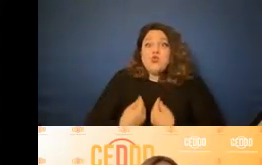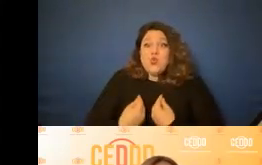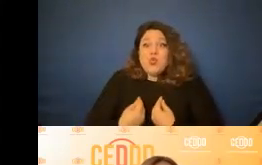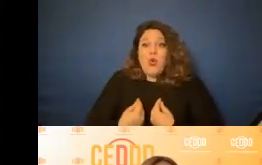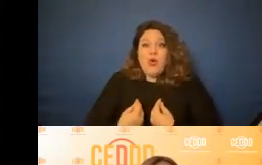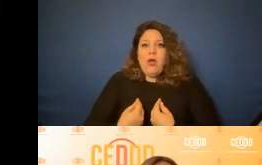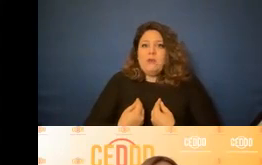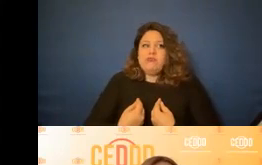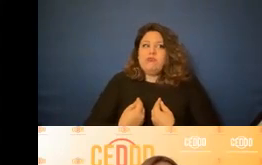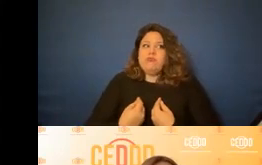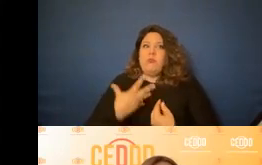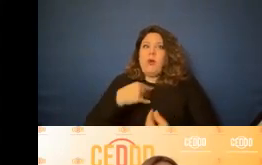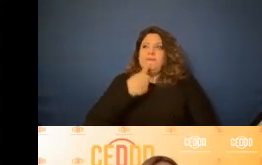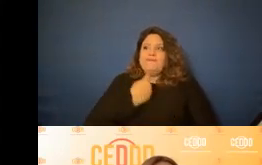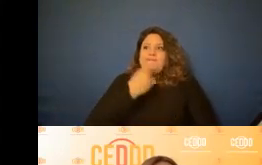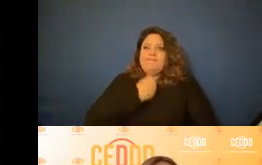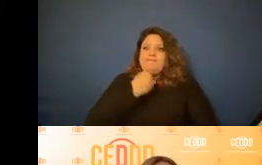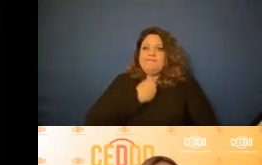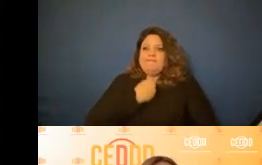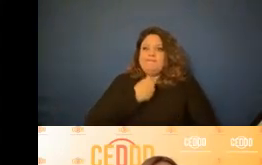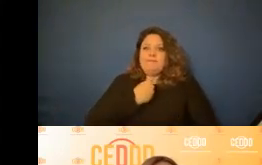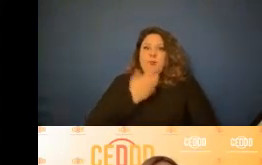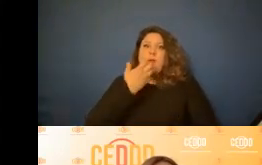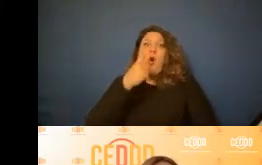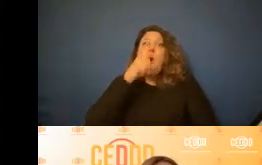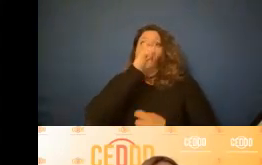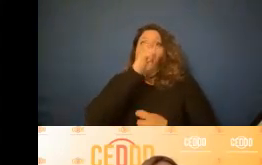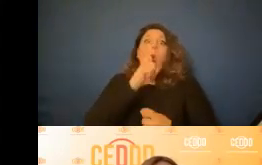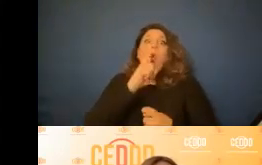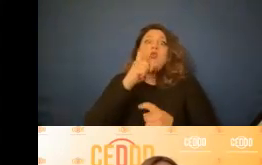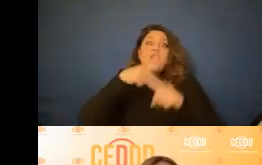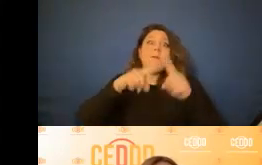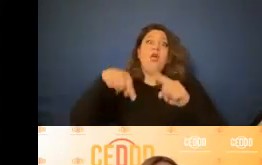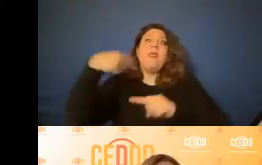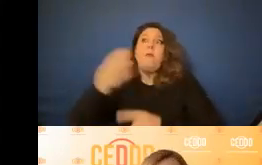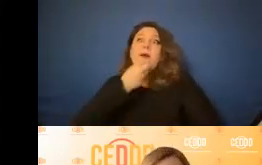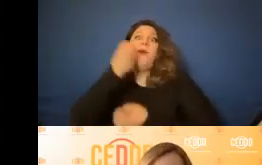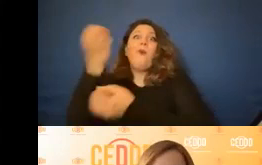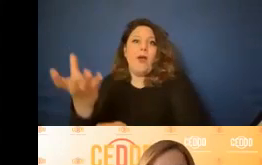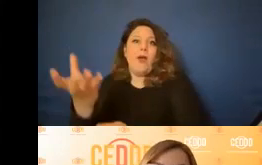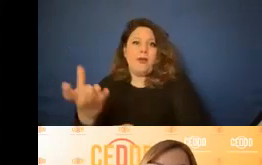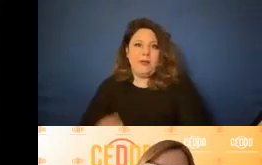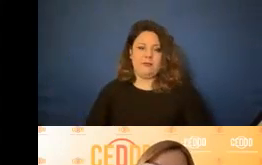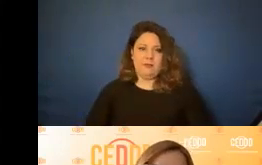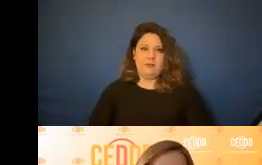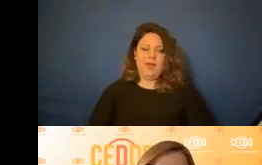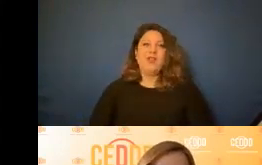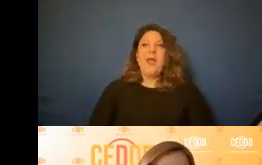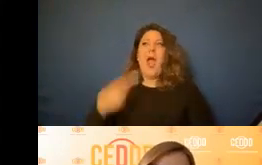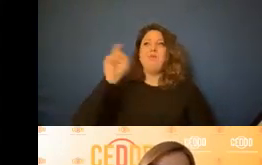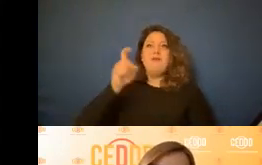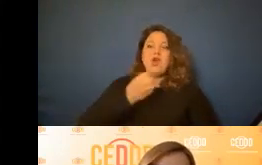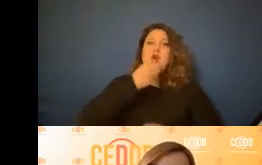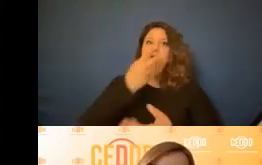año y pico después. Y al profesor lo mismo. Aparte, contárselo al director o a la directora. Eso es tremendo.